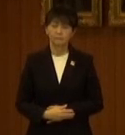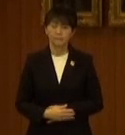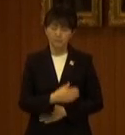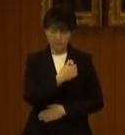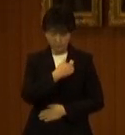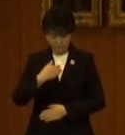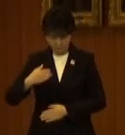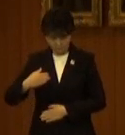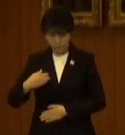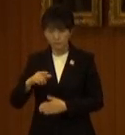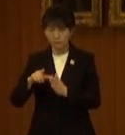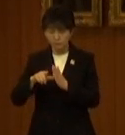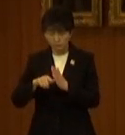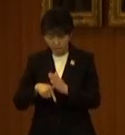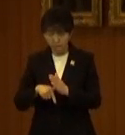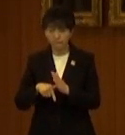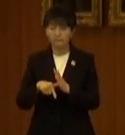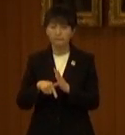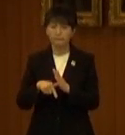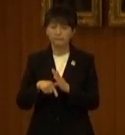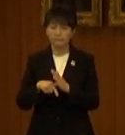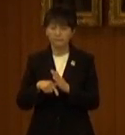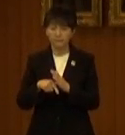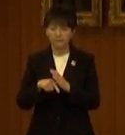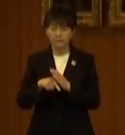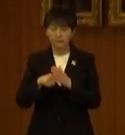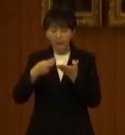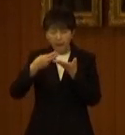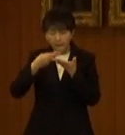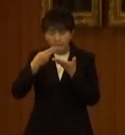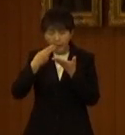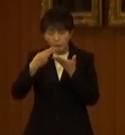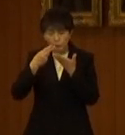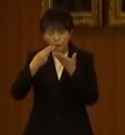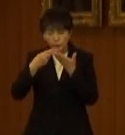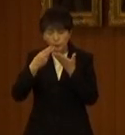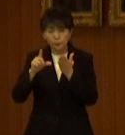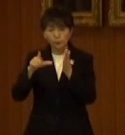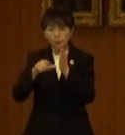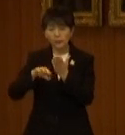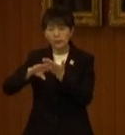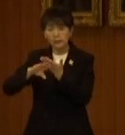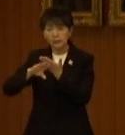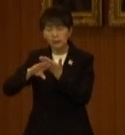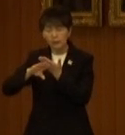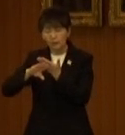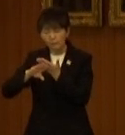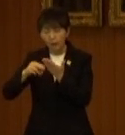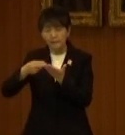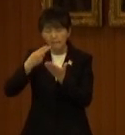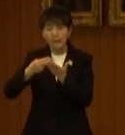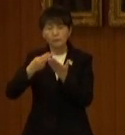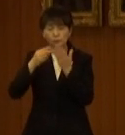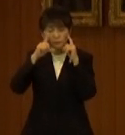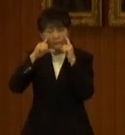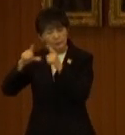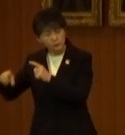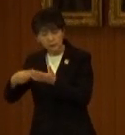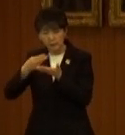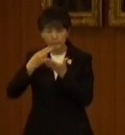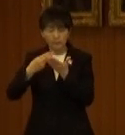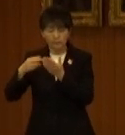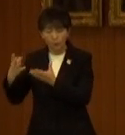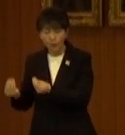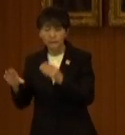できる限り今食事の時以外のですね、会話というものはマスクをしていただきたいというふうに思い